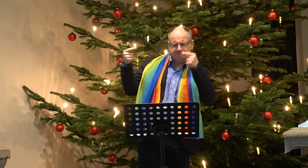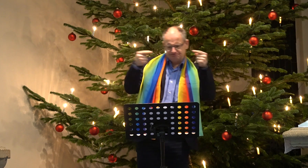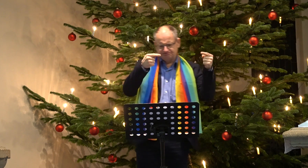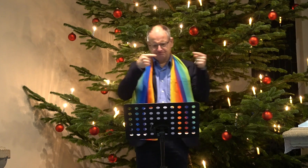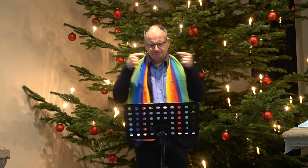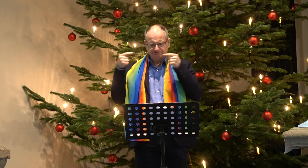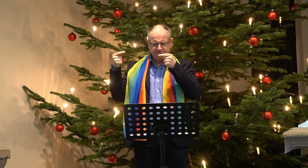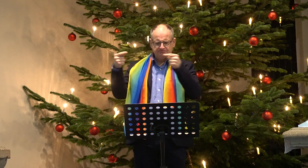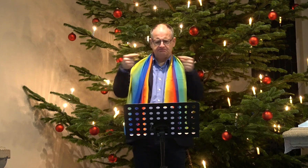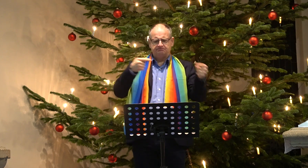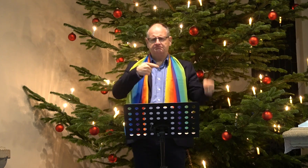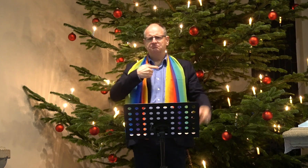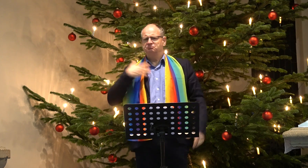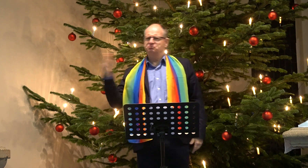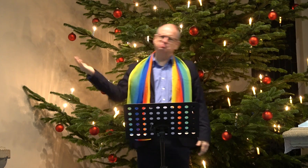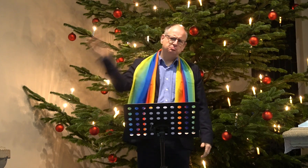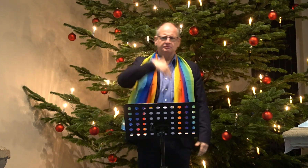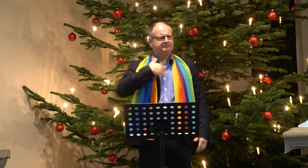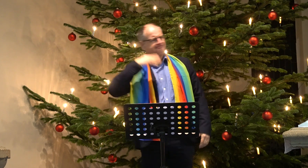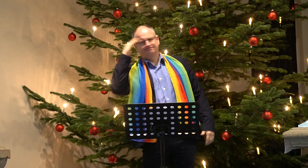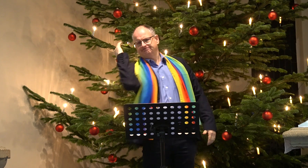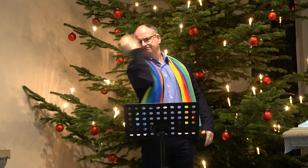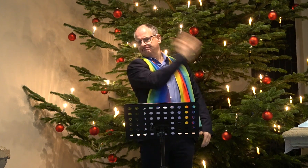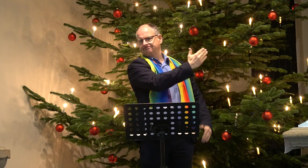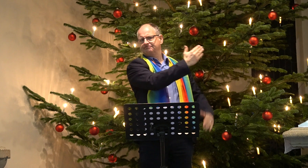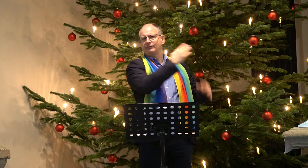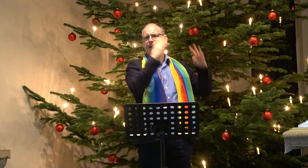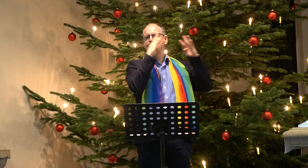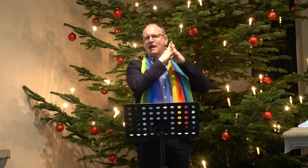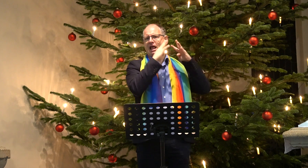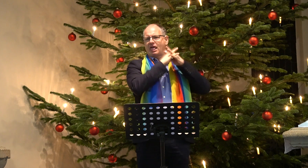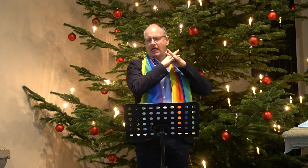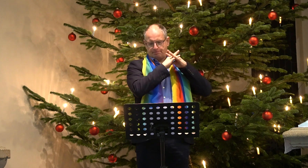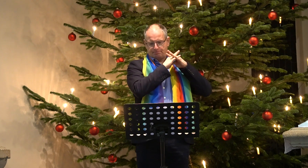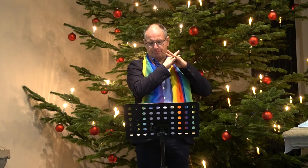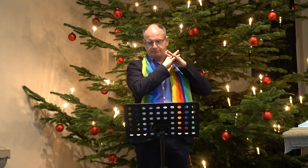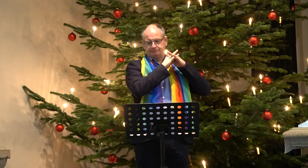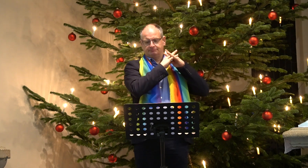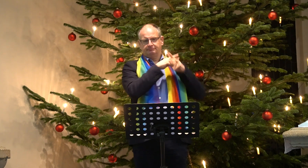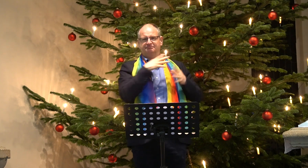Die Hirten sprechen miteinander: Kommt, wir gehen nach Bethlehem.